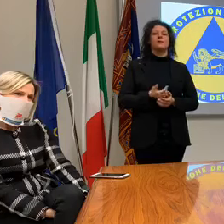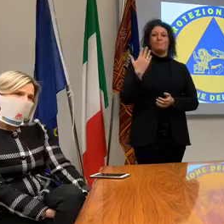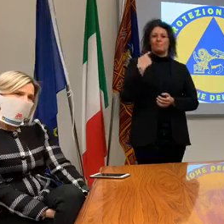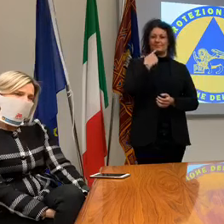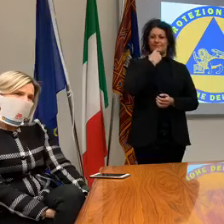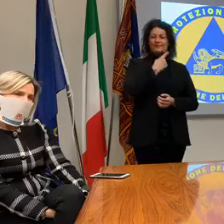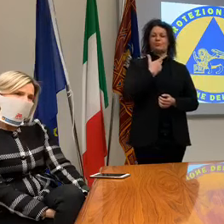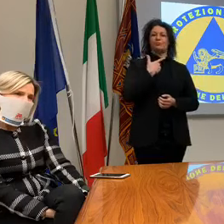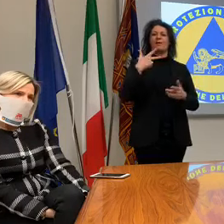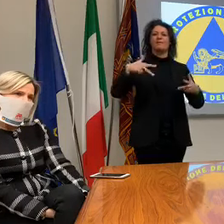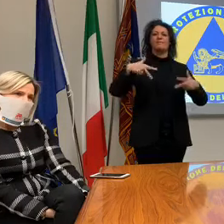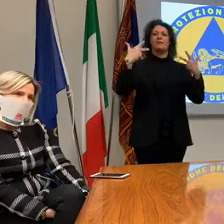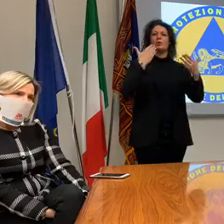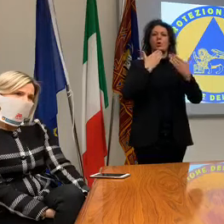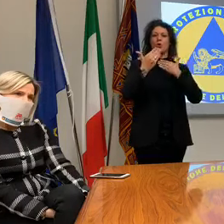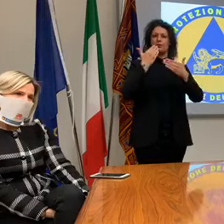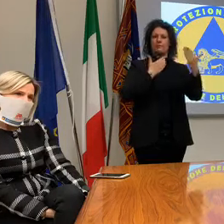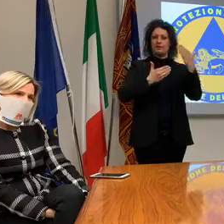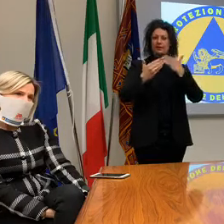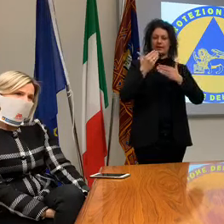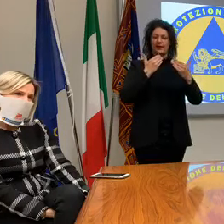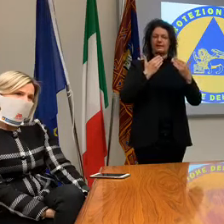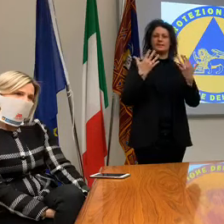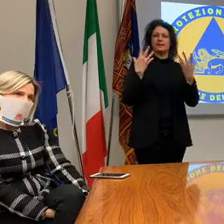informato, no? Ieri Conte in TV ha